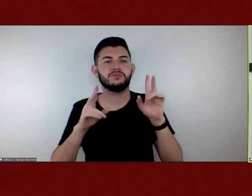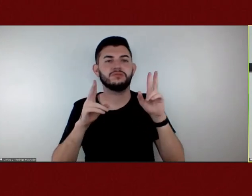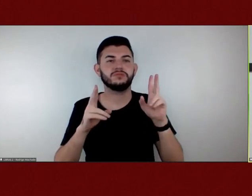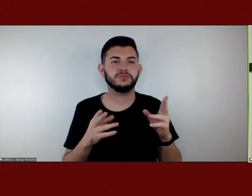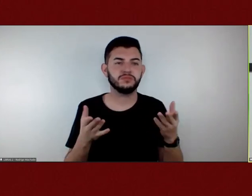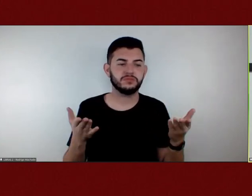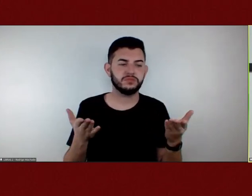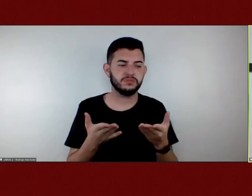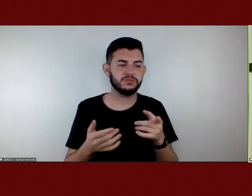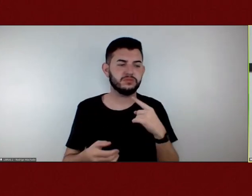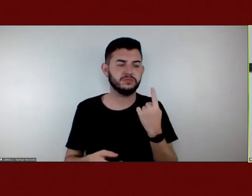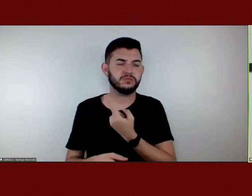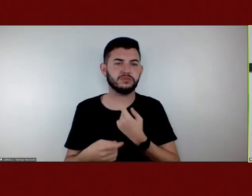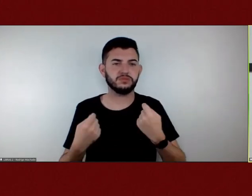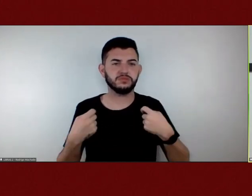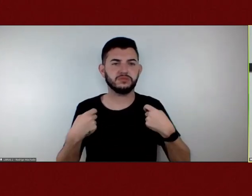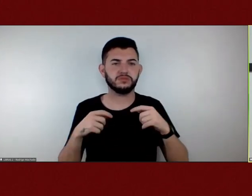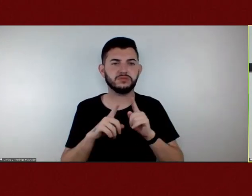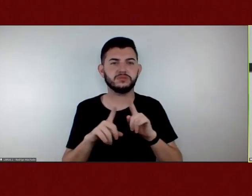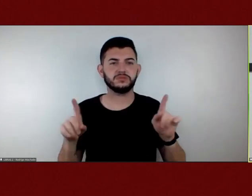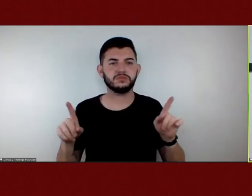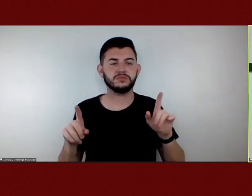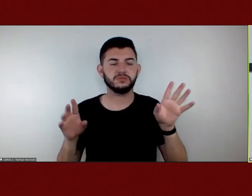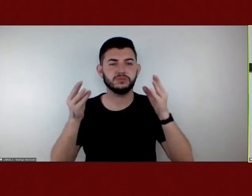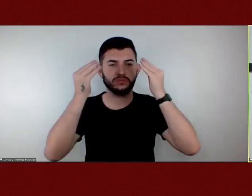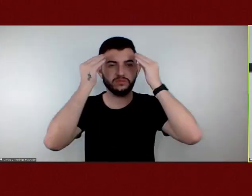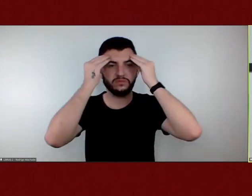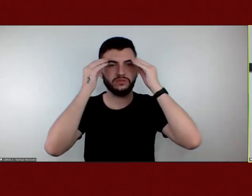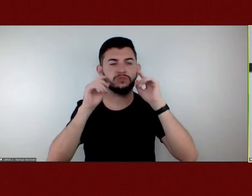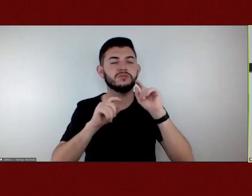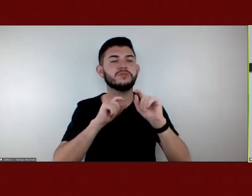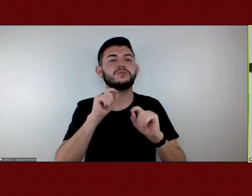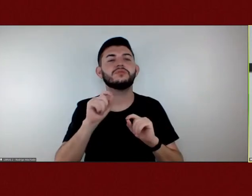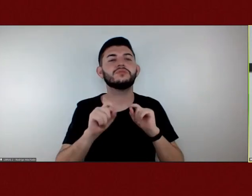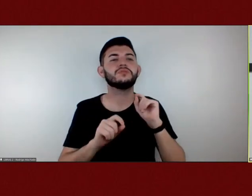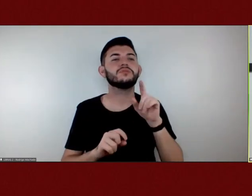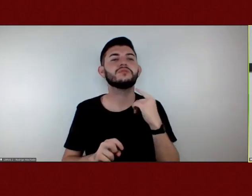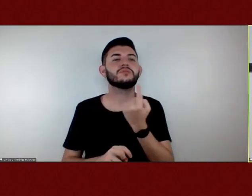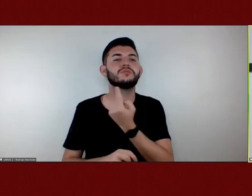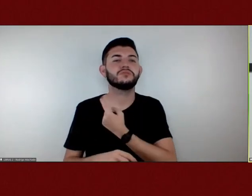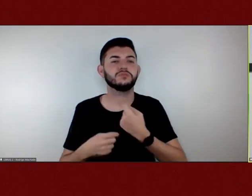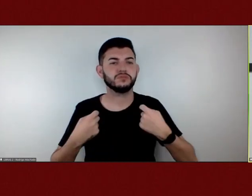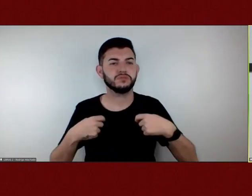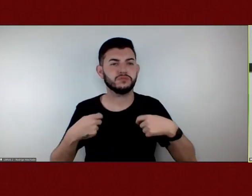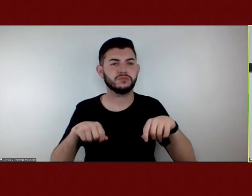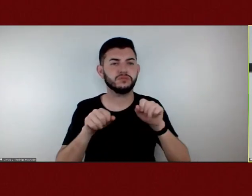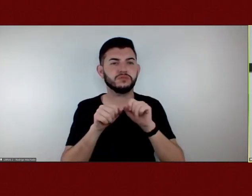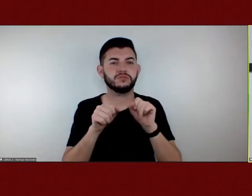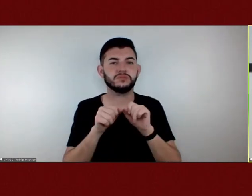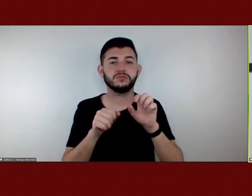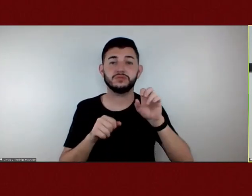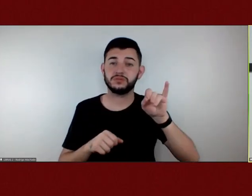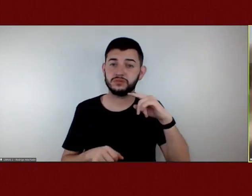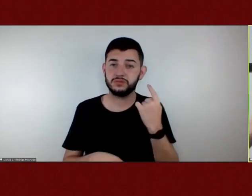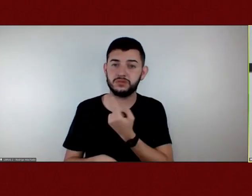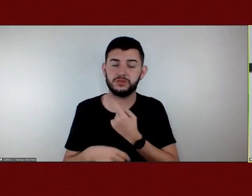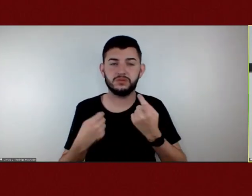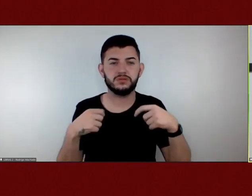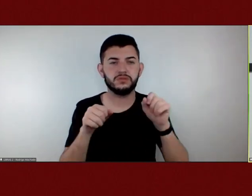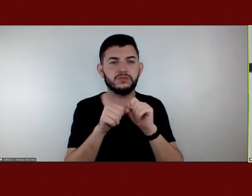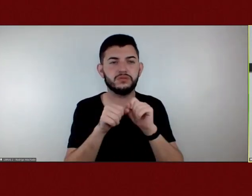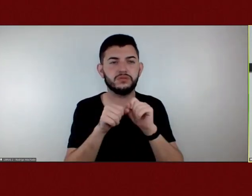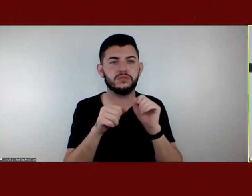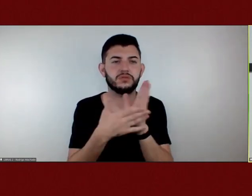visão do que é que nós temos que fazer e se temos que fazer algo para o